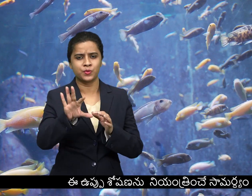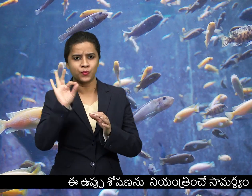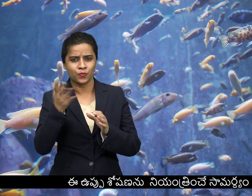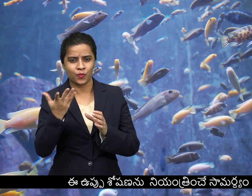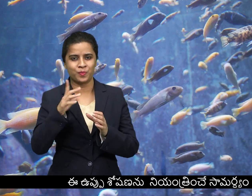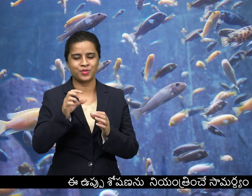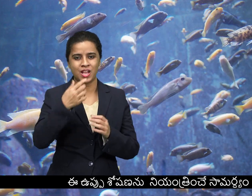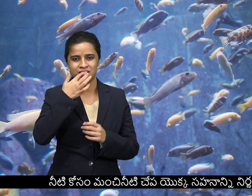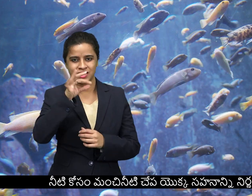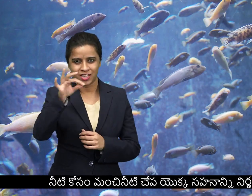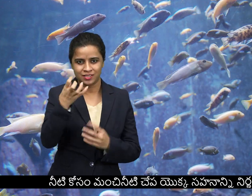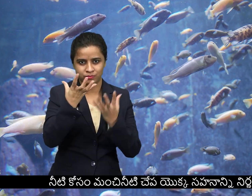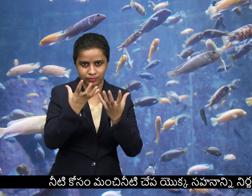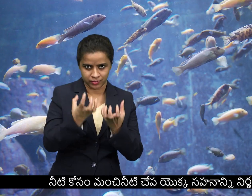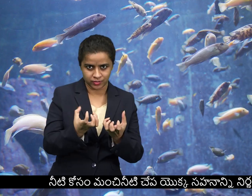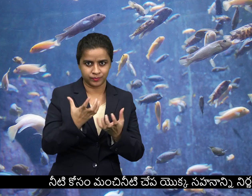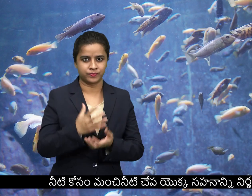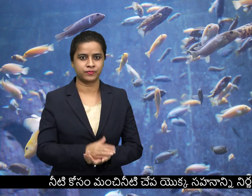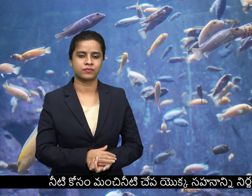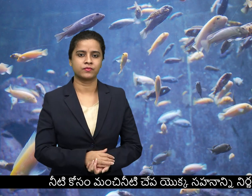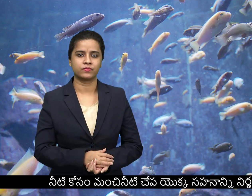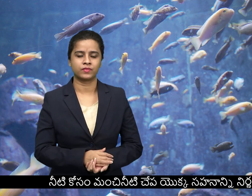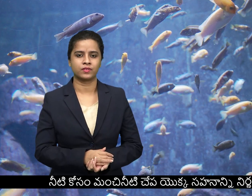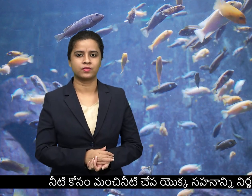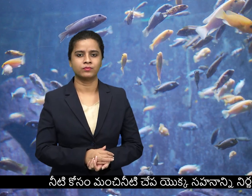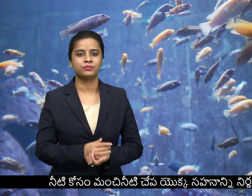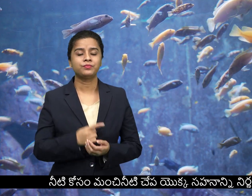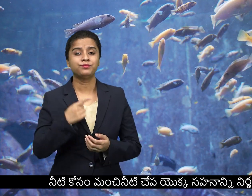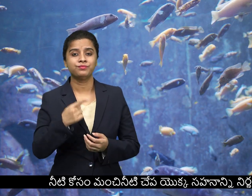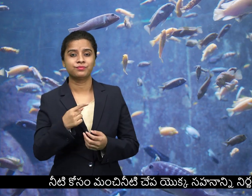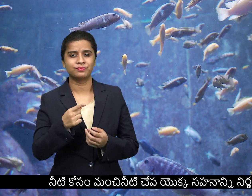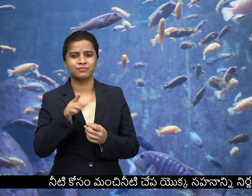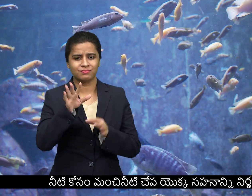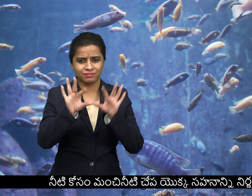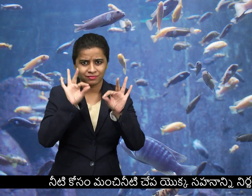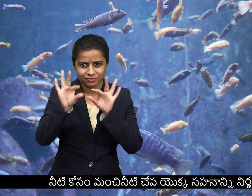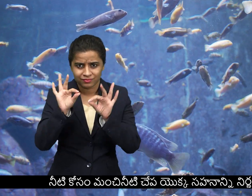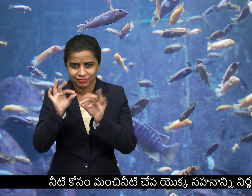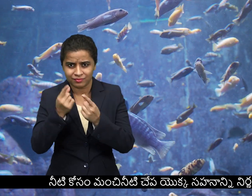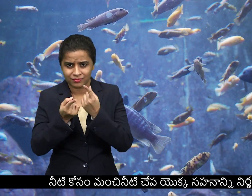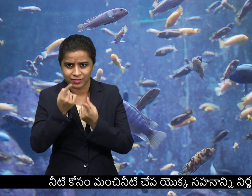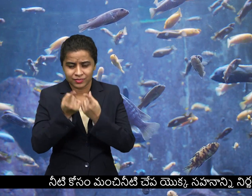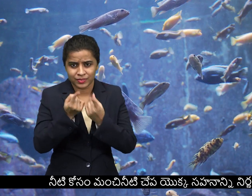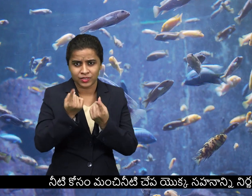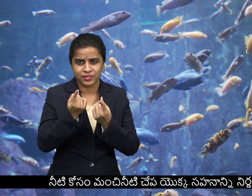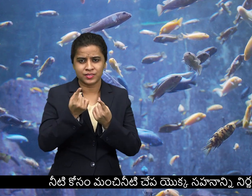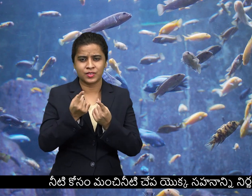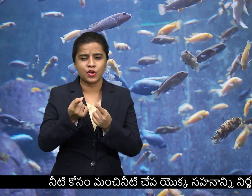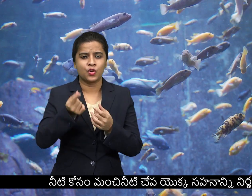సామర్థ్యం లవణనీటి కోసం మంచినీటి చేప యొక్క సహనాన్ని నిర్ణయిస్తుంది.